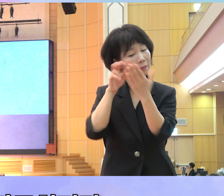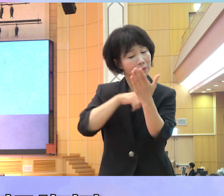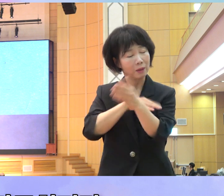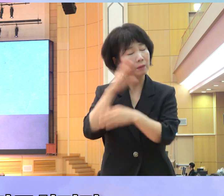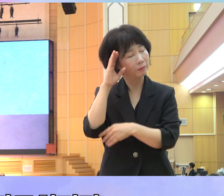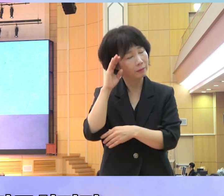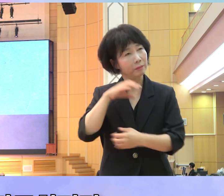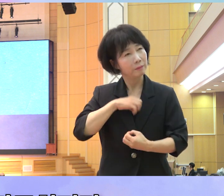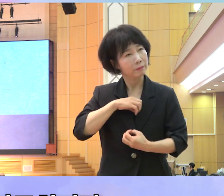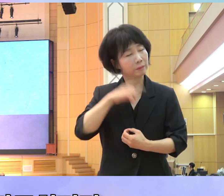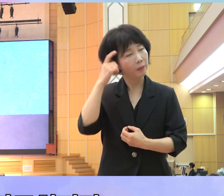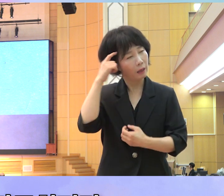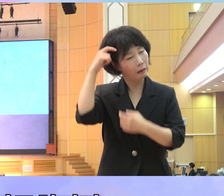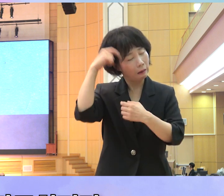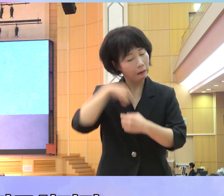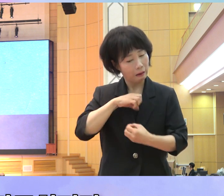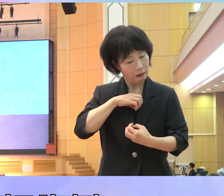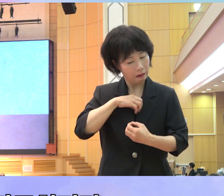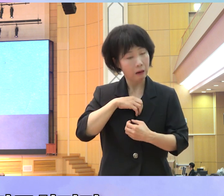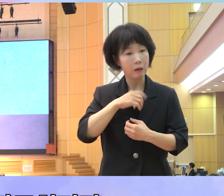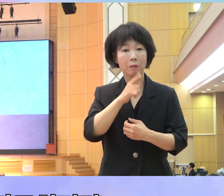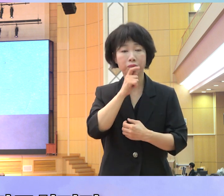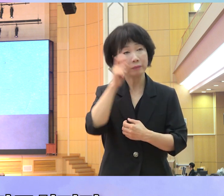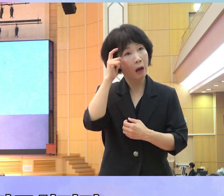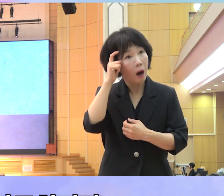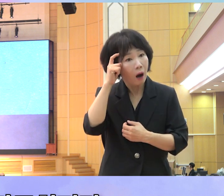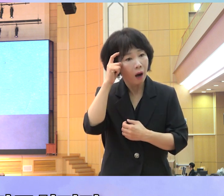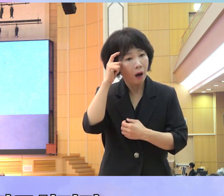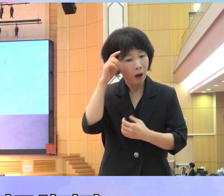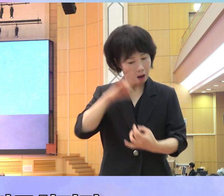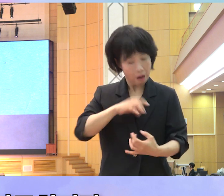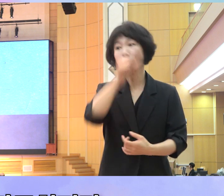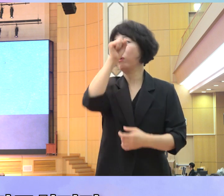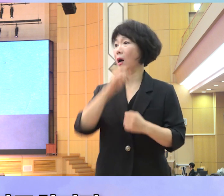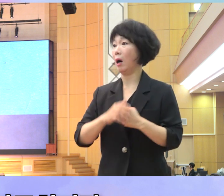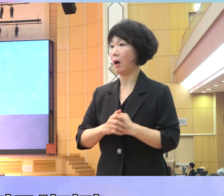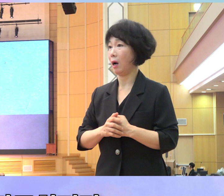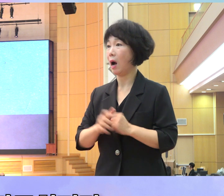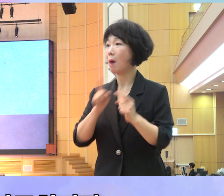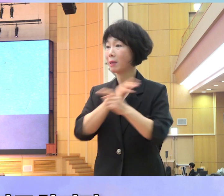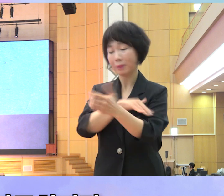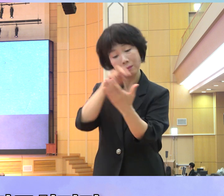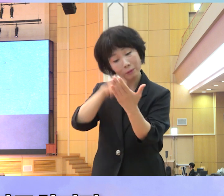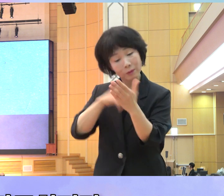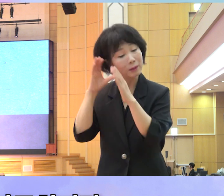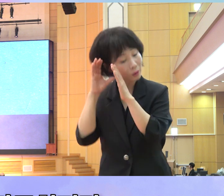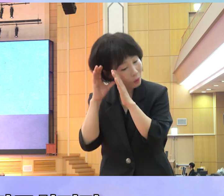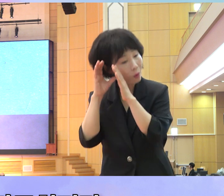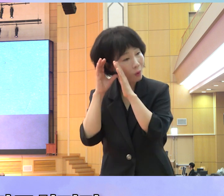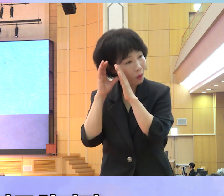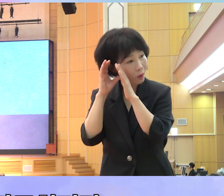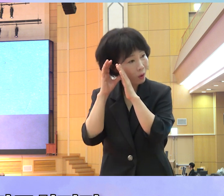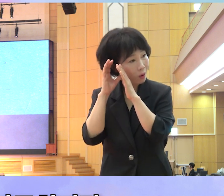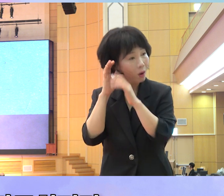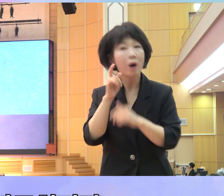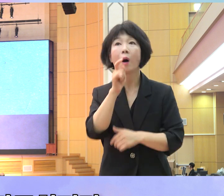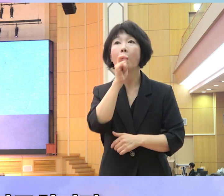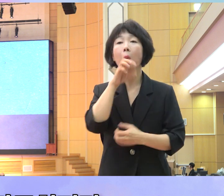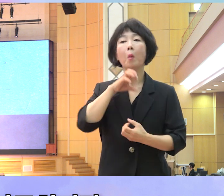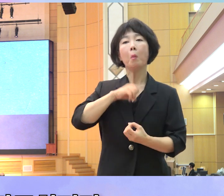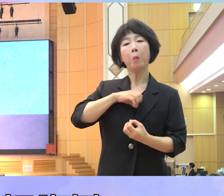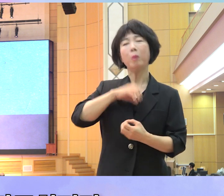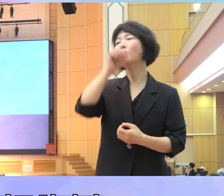하는 게 왜 그렇게 힘들어? 그죠? 이거 생각보다 매일매일 하는 게 막, 그래서 어떤 분들은 2, 3일 못하고 막 3일 거 뭐라